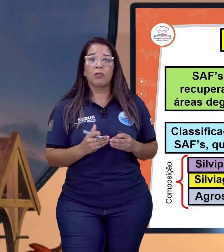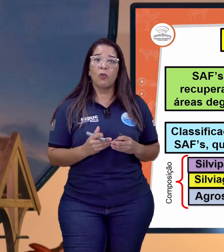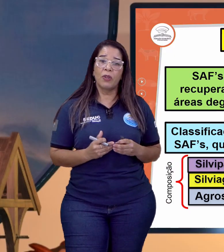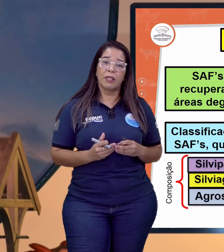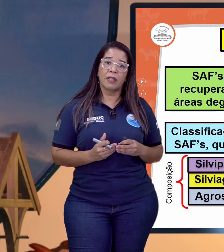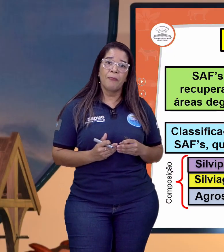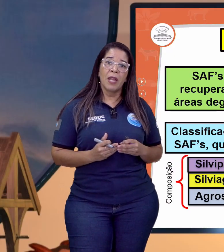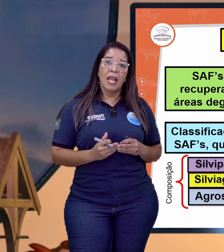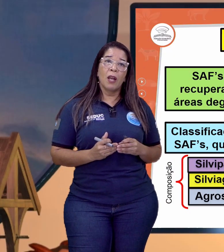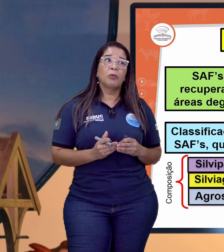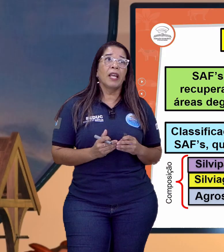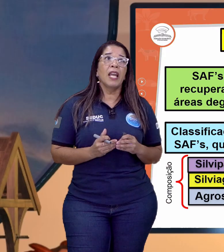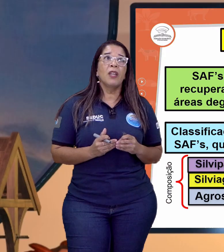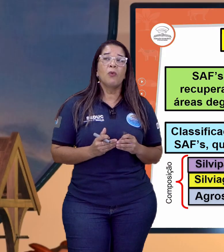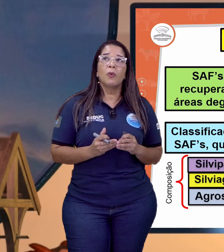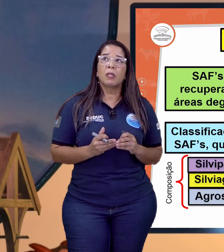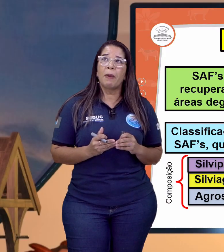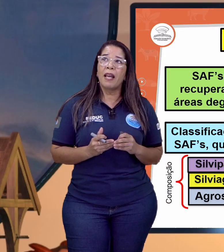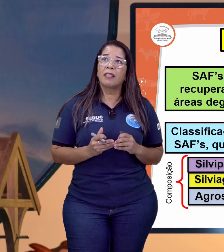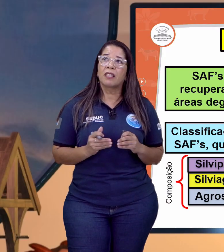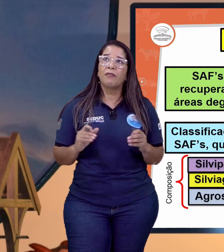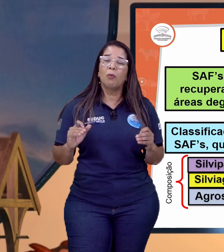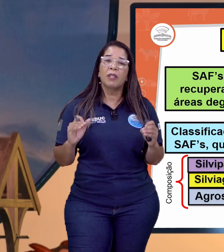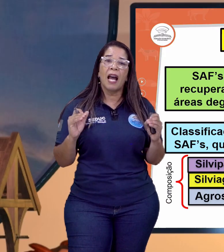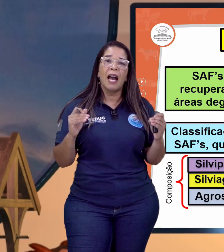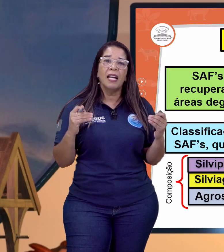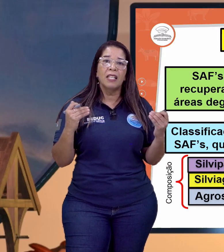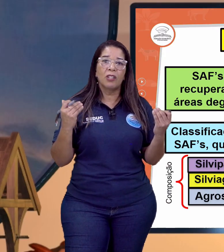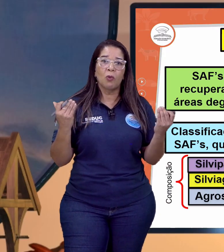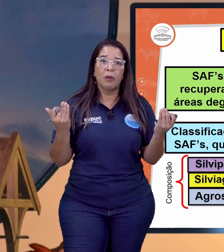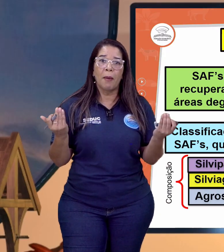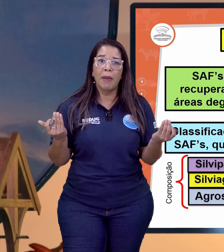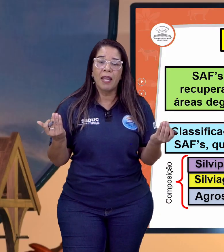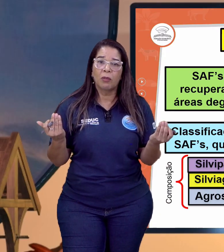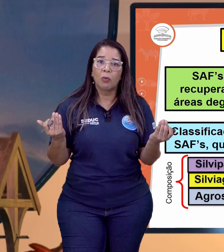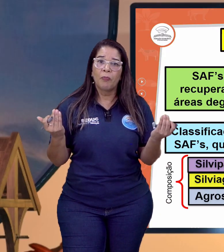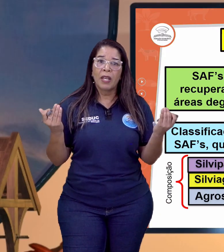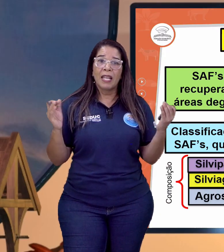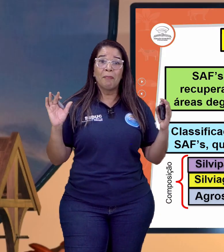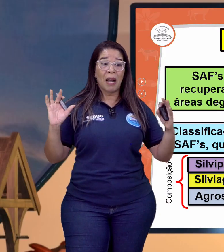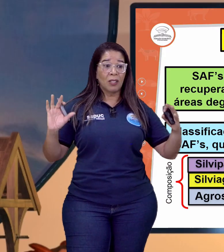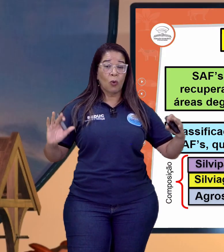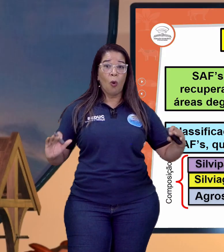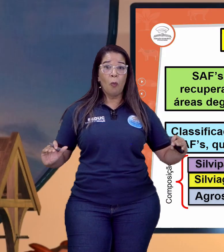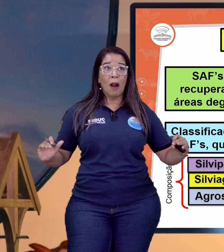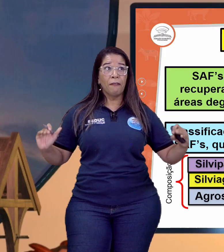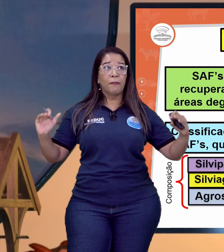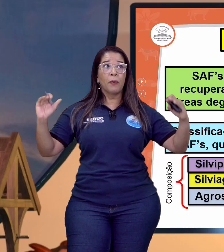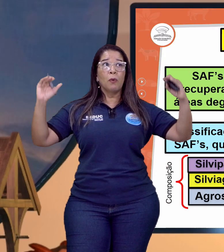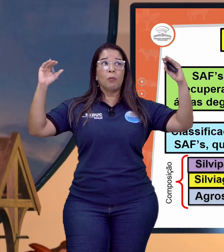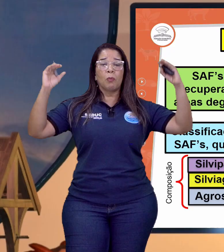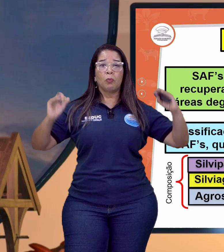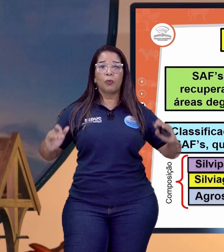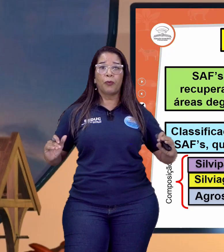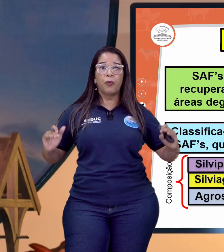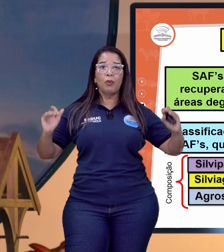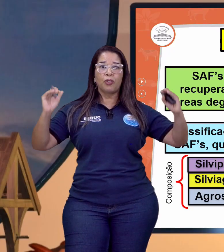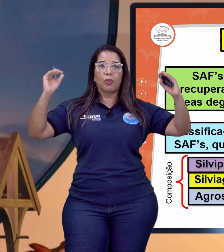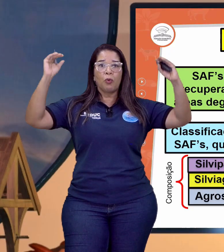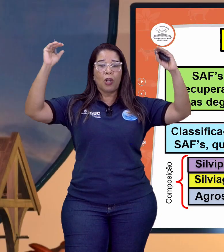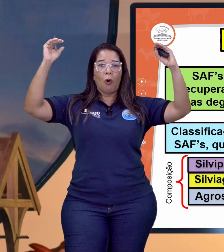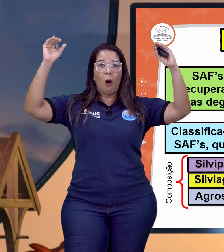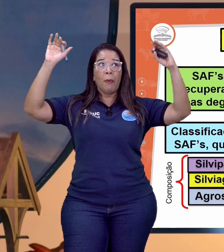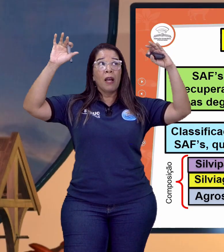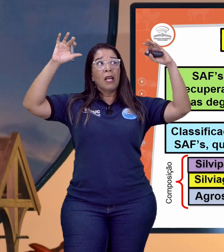de erosões. Eu tenho espécies que vão me dar áreas de sombreamento, mas com um